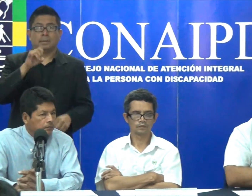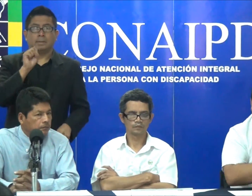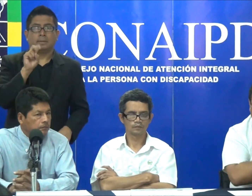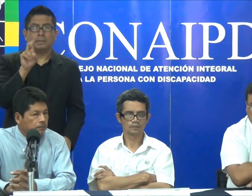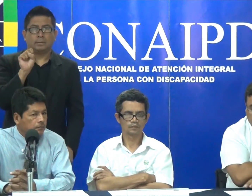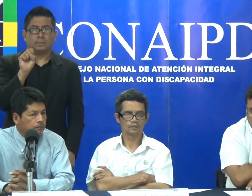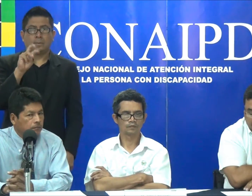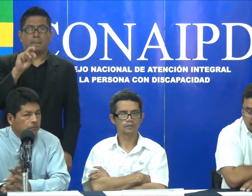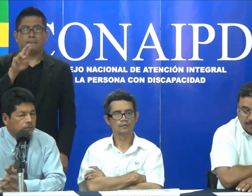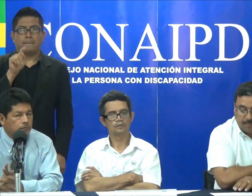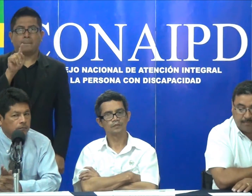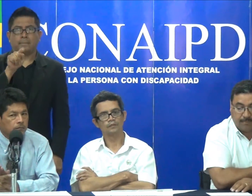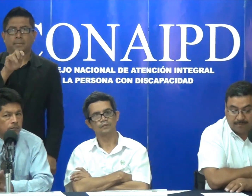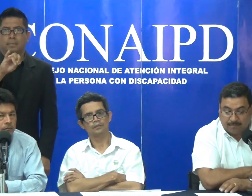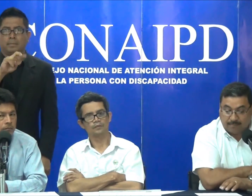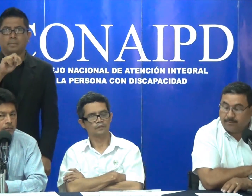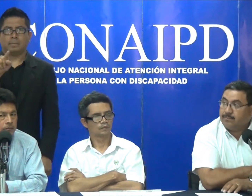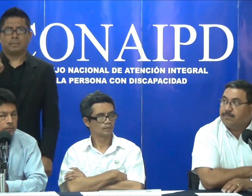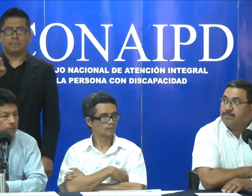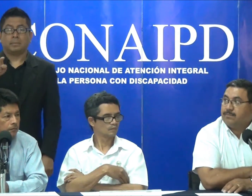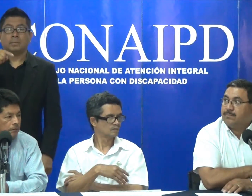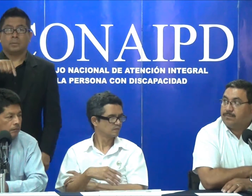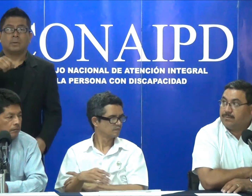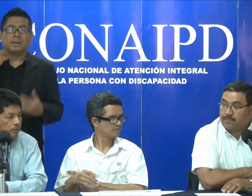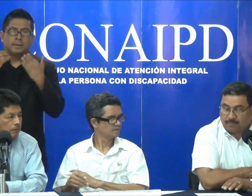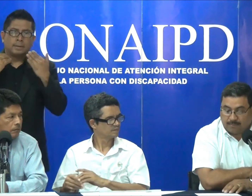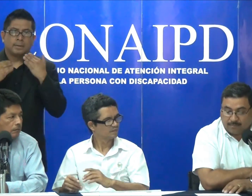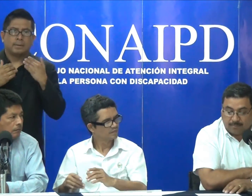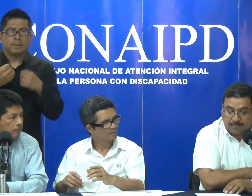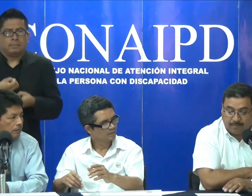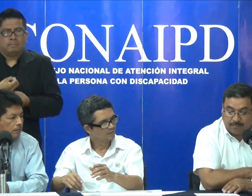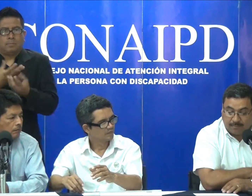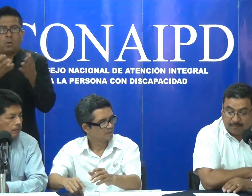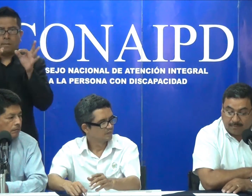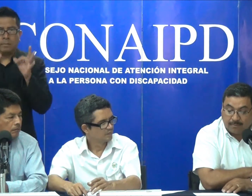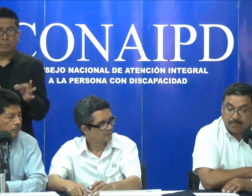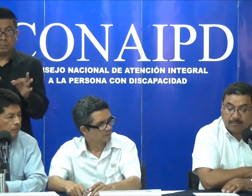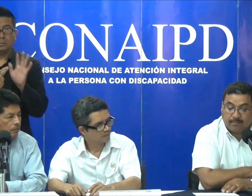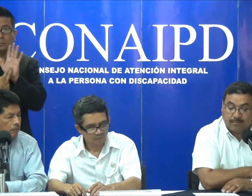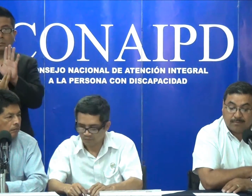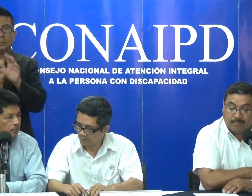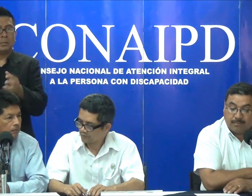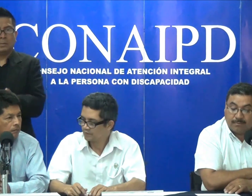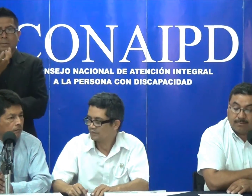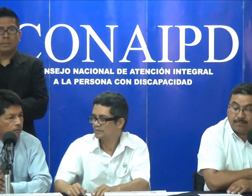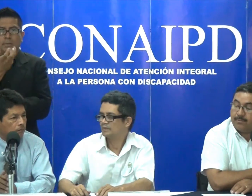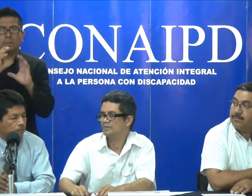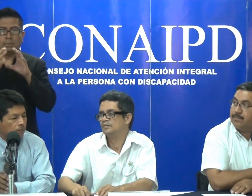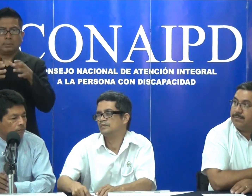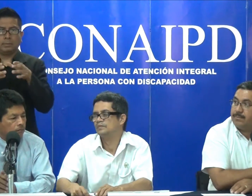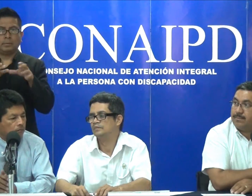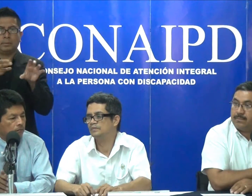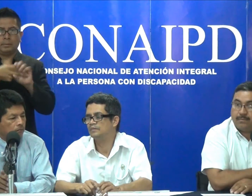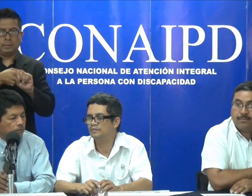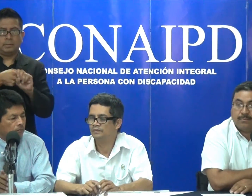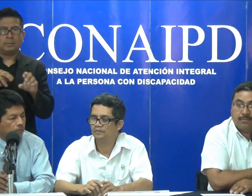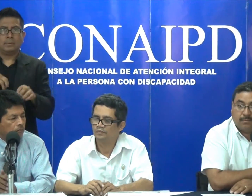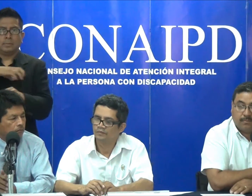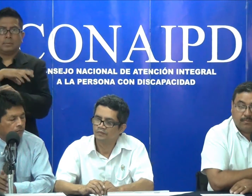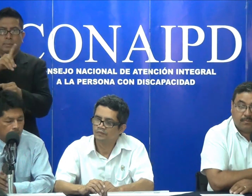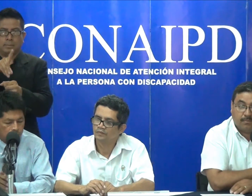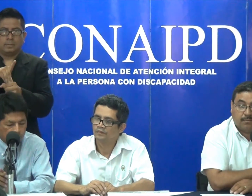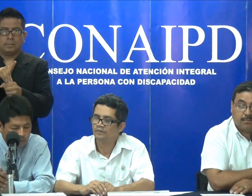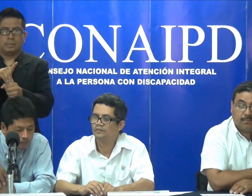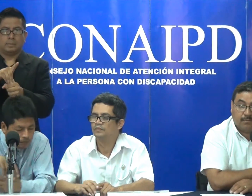Nacional de Atención Integral a la Persona con Discapacidad, quien realizará el pronunciamiento que, en representación de todos los sectores vinculados con